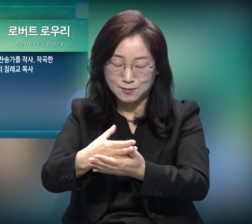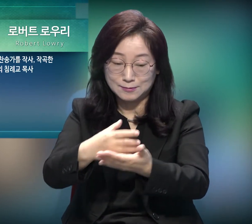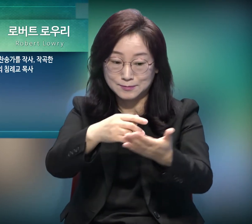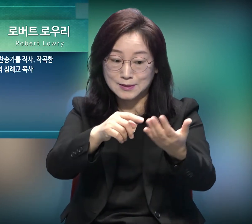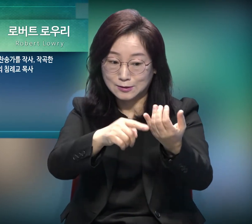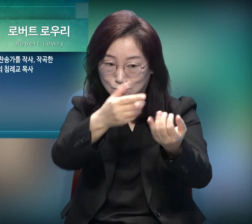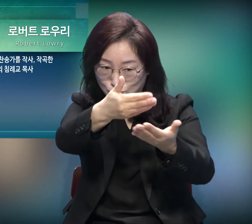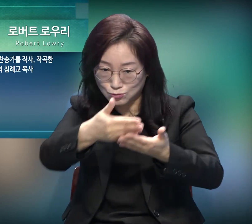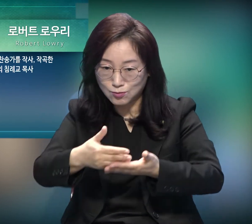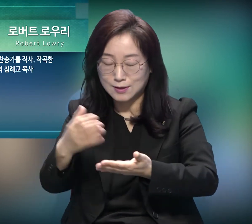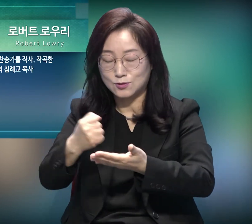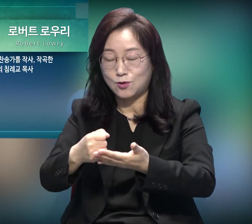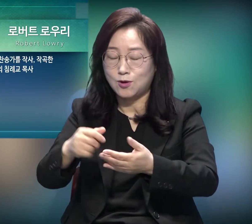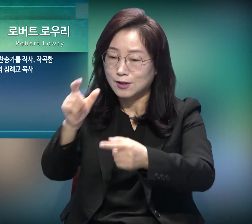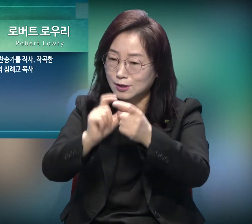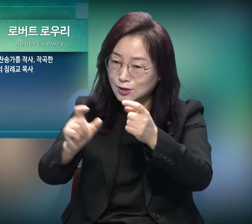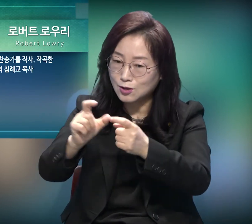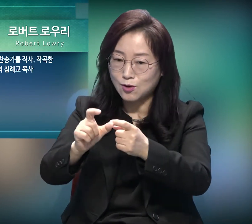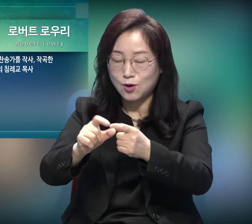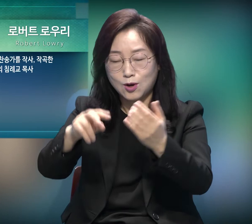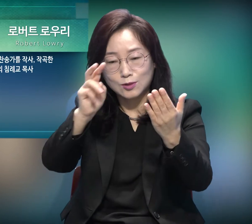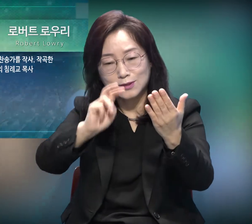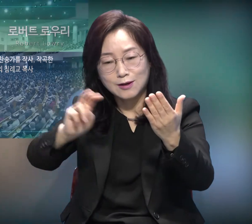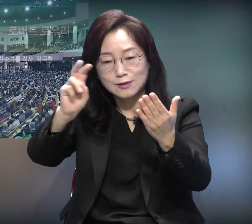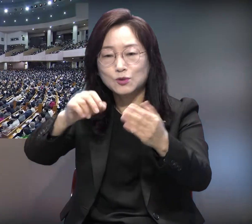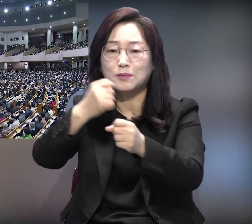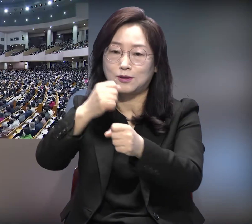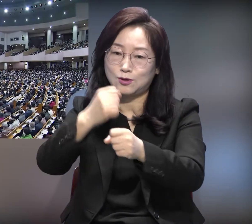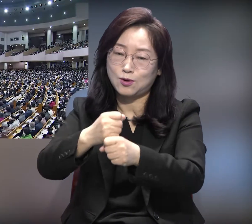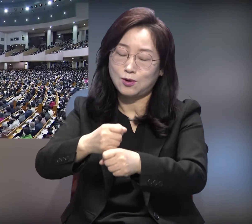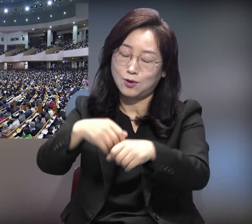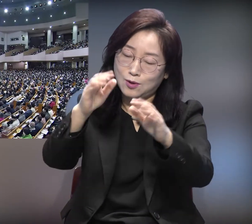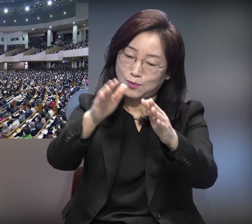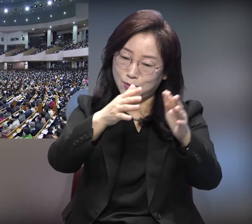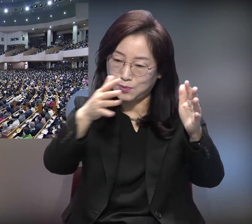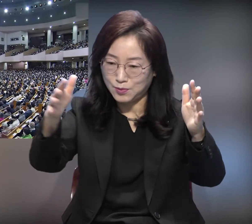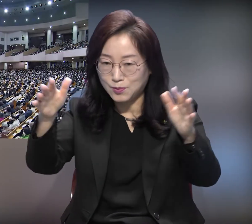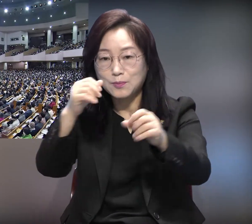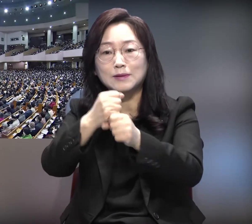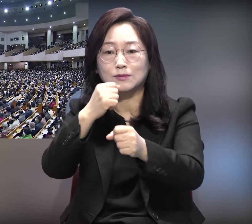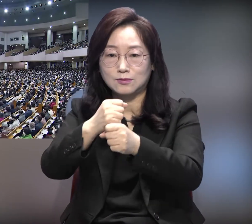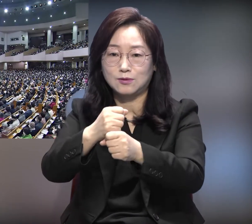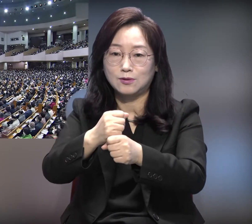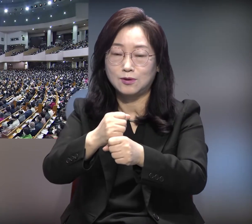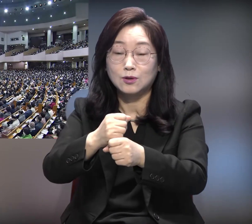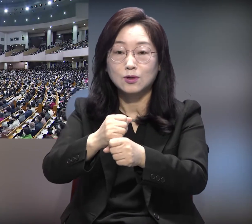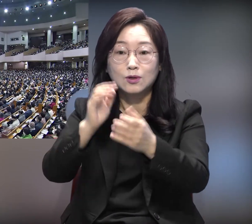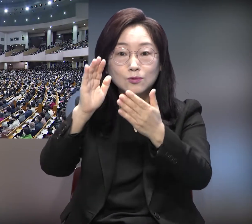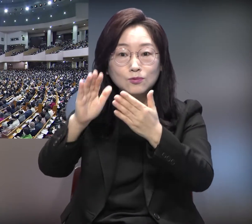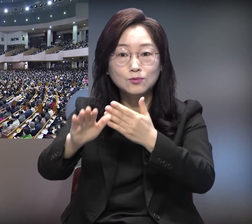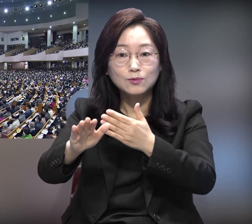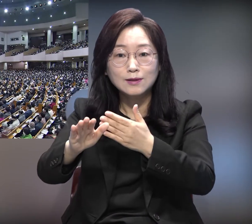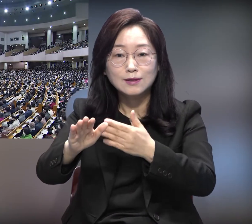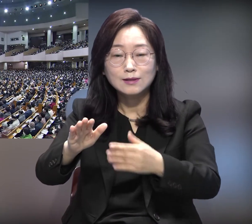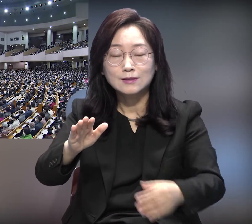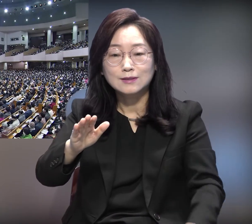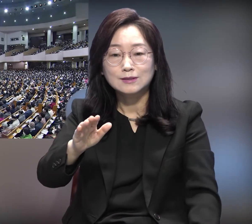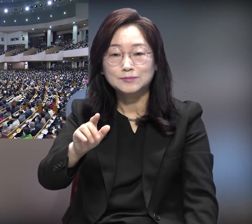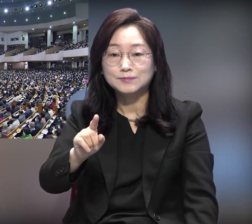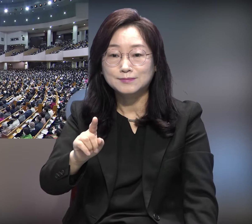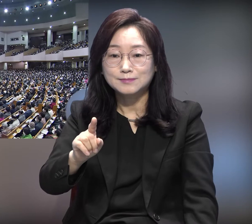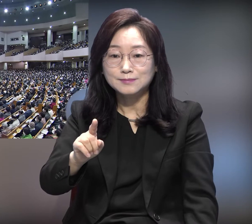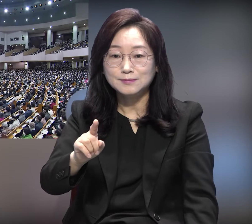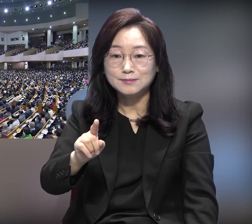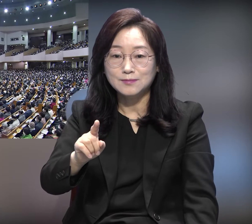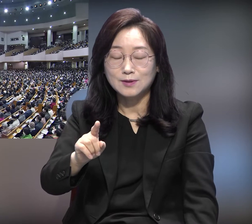가지고 후렴을 덧붙여서 찬송을 하나 만들고 곡을 붙였는데 그해 아이라 생키라고 하는